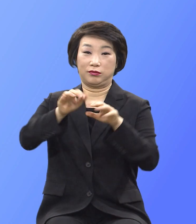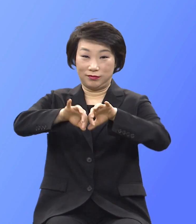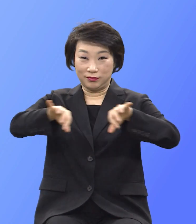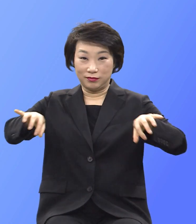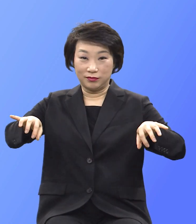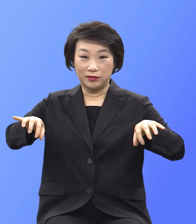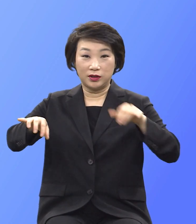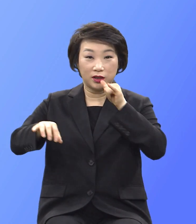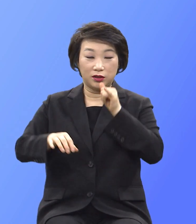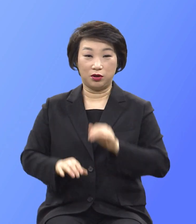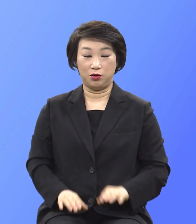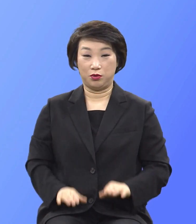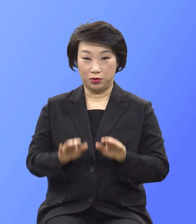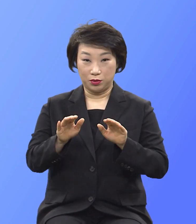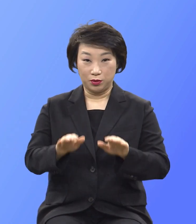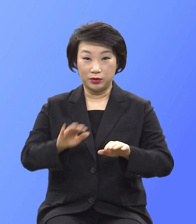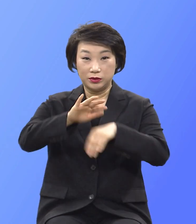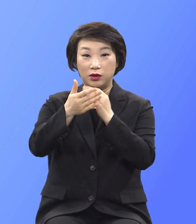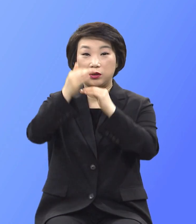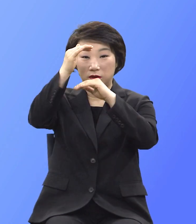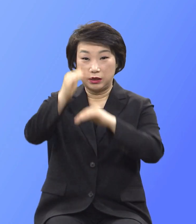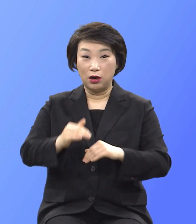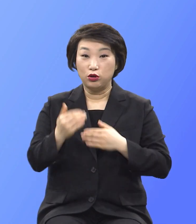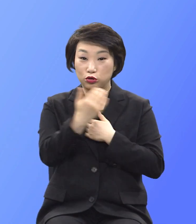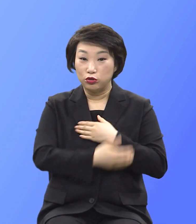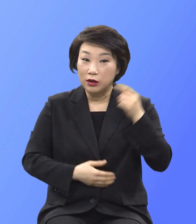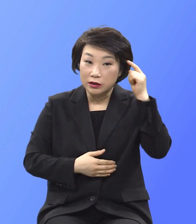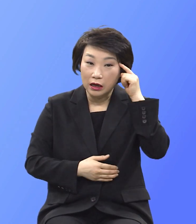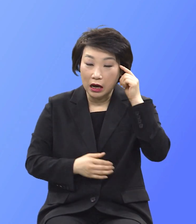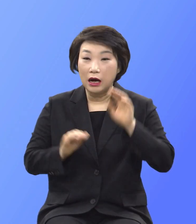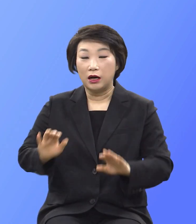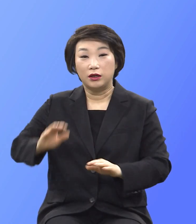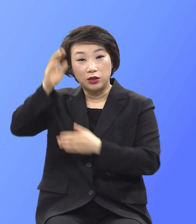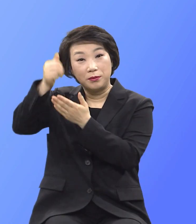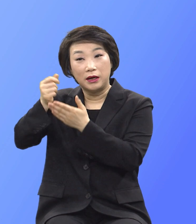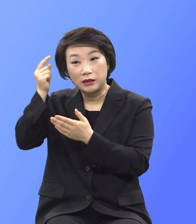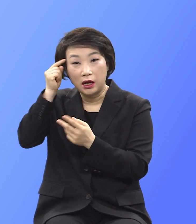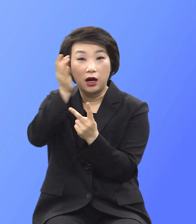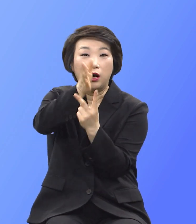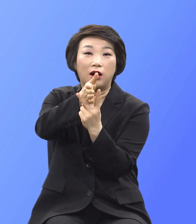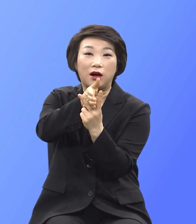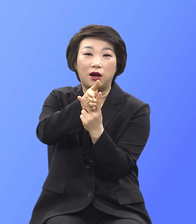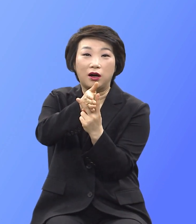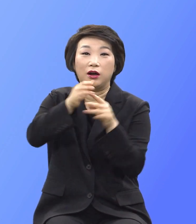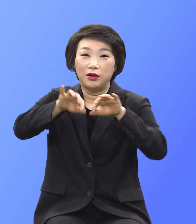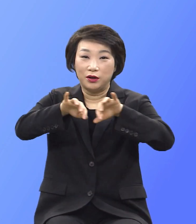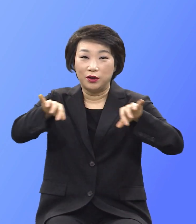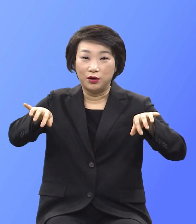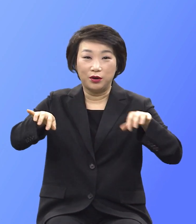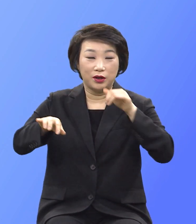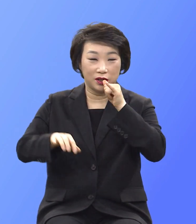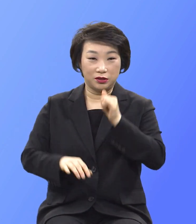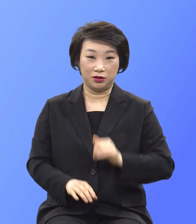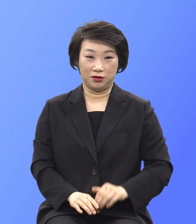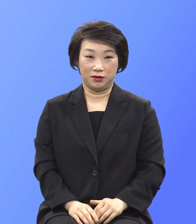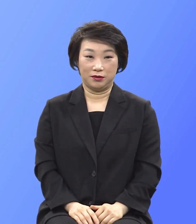말이죠. 본문의 말씀대로 육신의 생각이냐 성령의 생각이냐 두 개밖에 없다 이